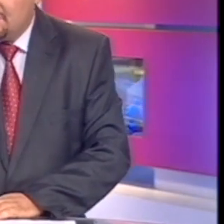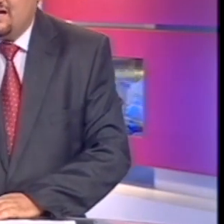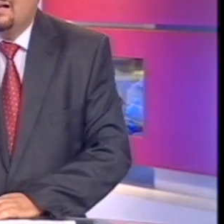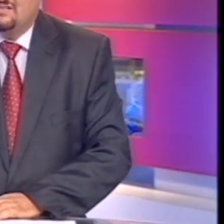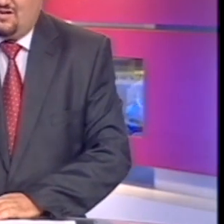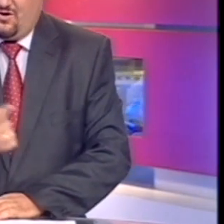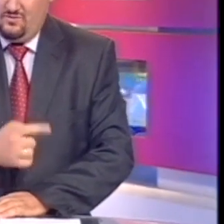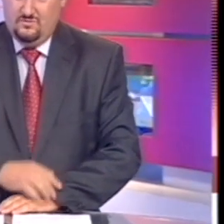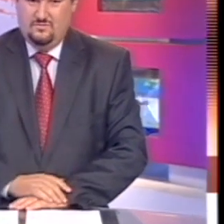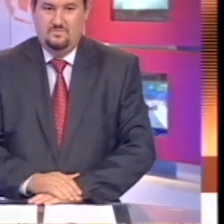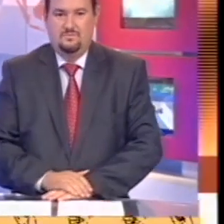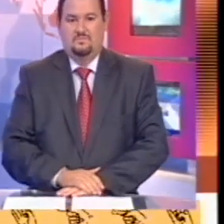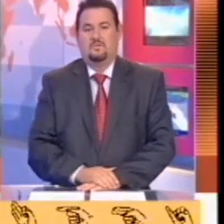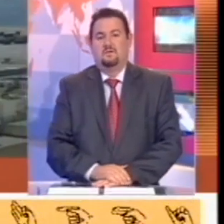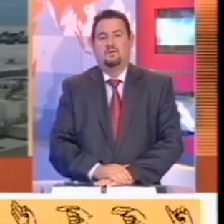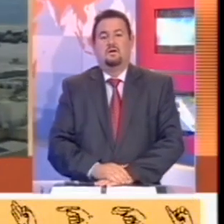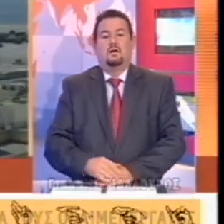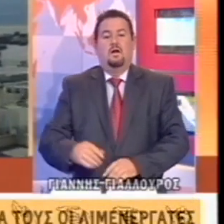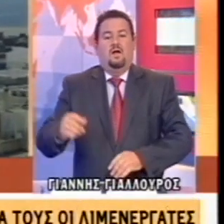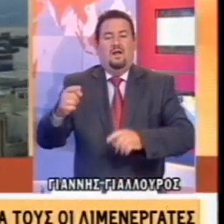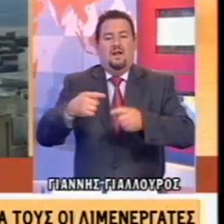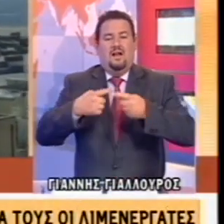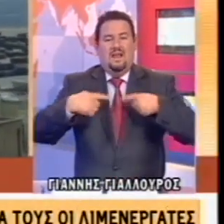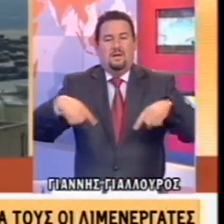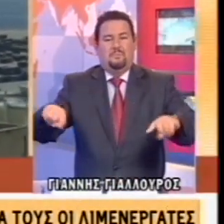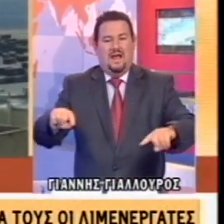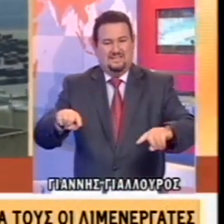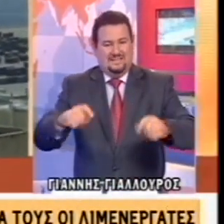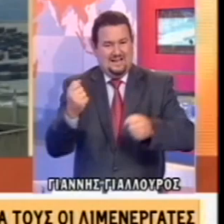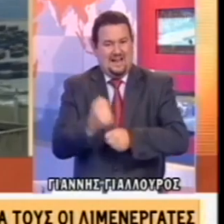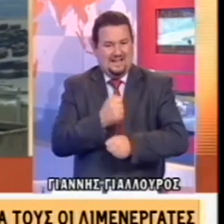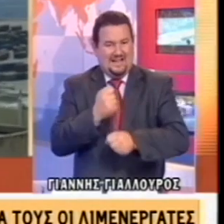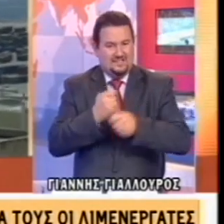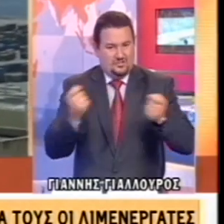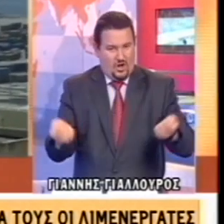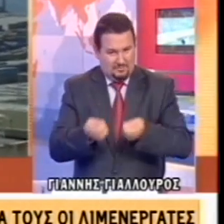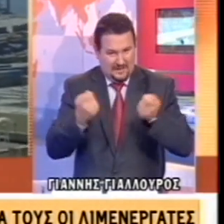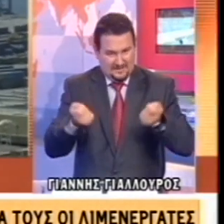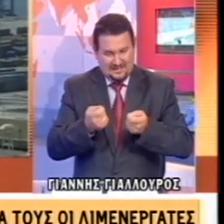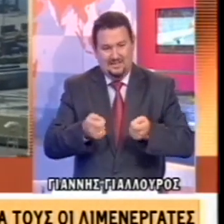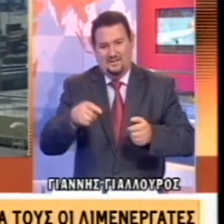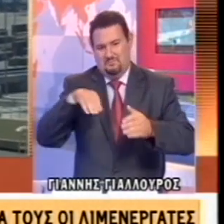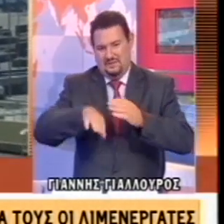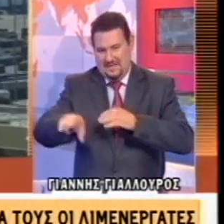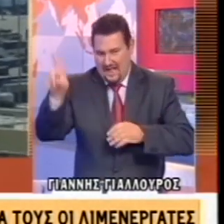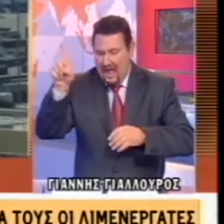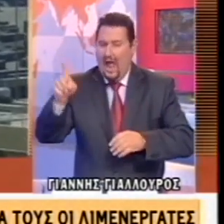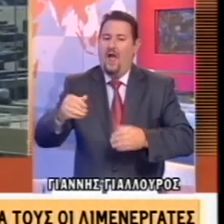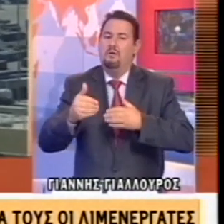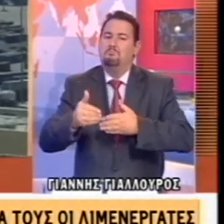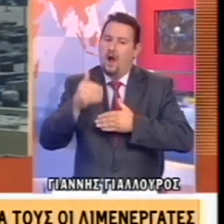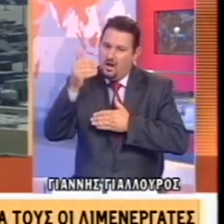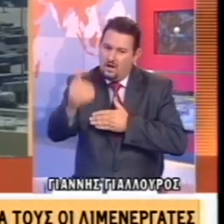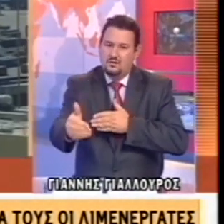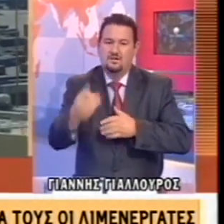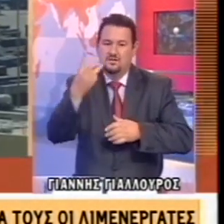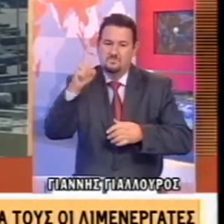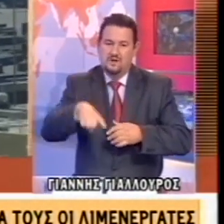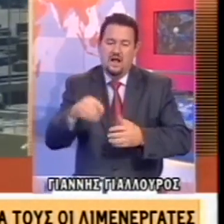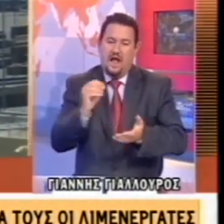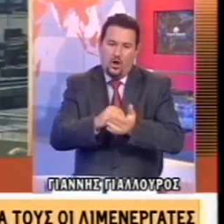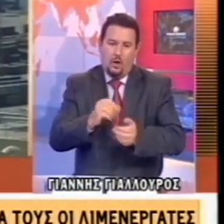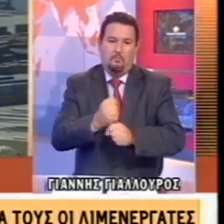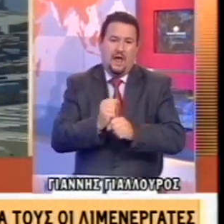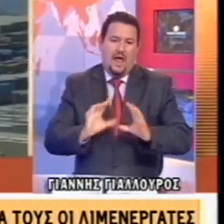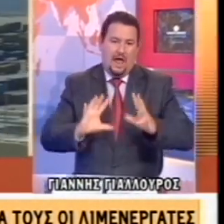Κυρίες και κύριοι, καλησπέρα σας. Παρατείνονται οι κινητοποιήσεις των εργαζομένων στο λιμάνι του Πειραιά. Αποφάσισαν τριήμερη απεργία και